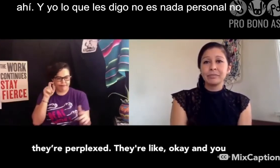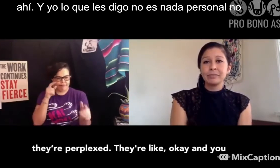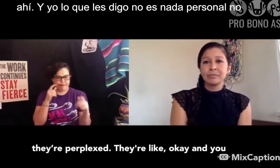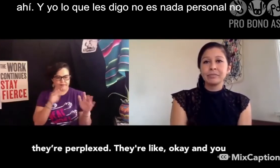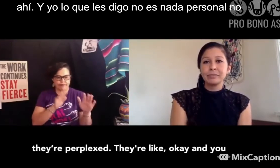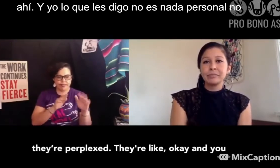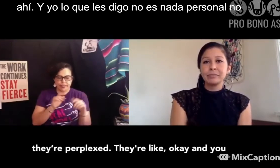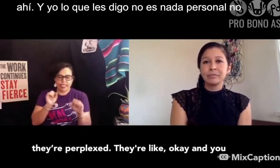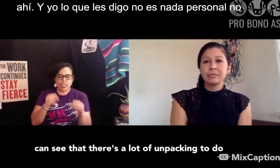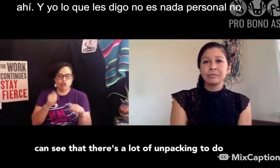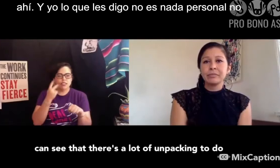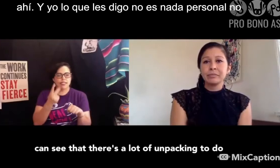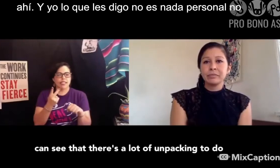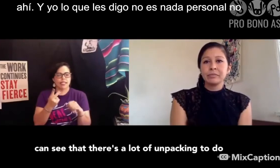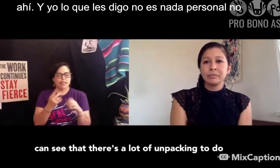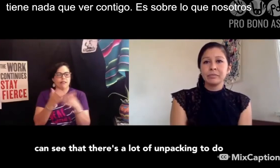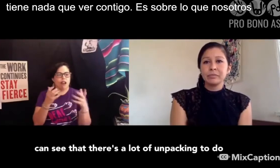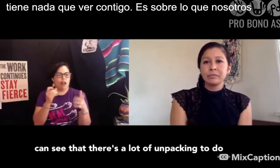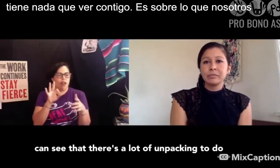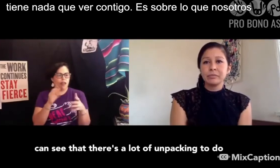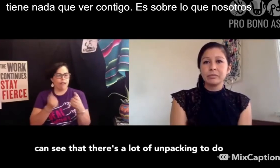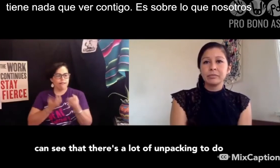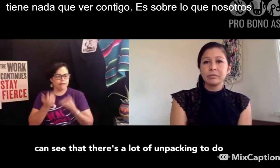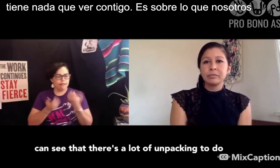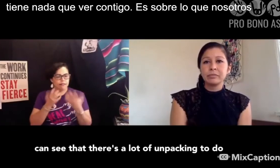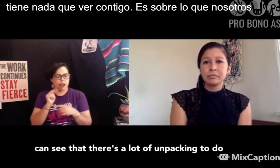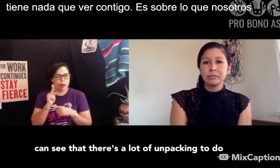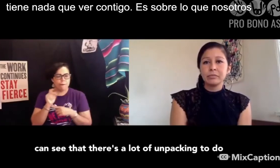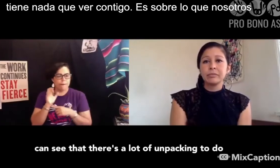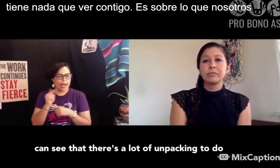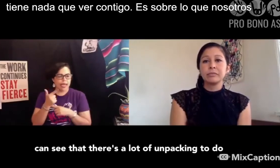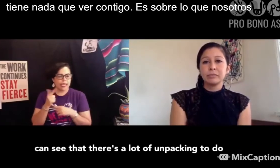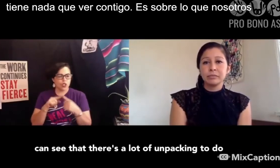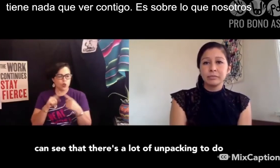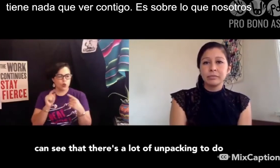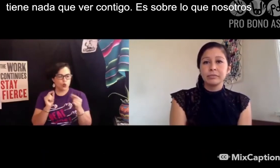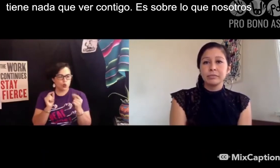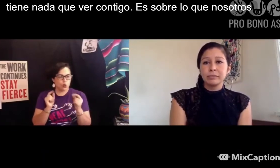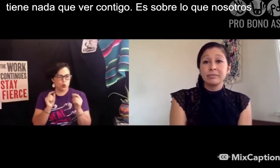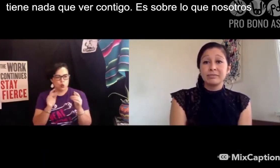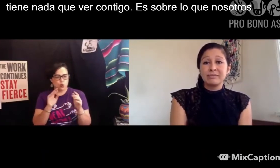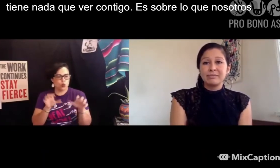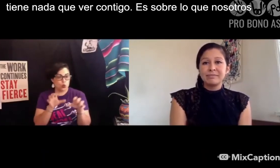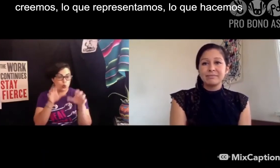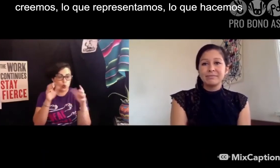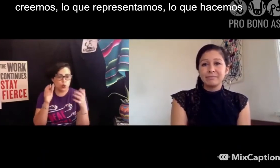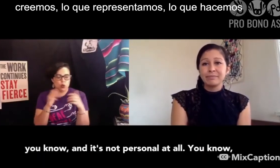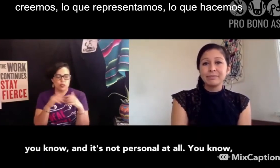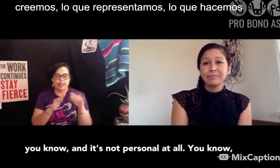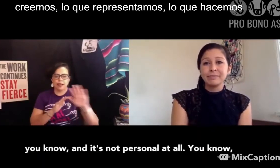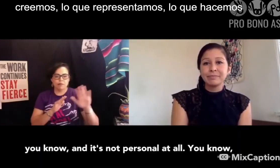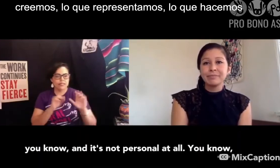digo no es nada personal, no tiene nada que ver contigo, es sobre lo que